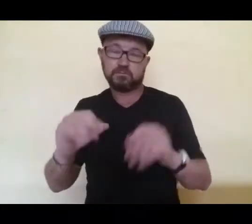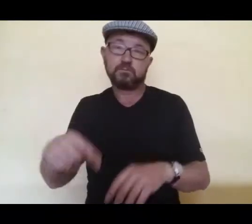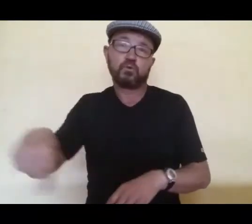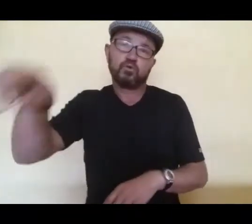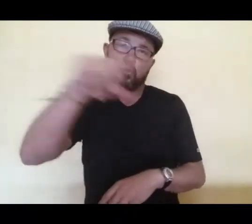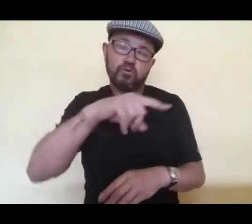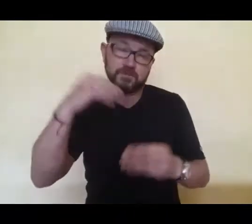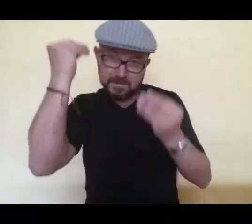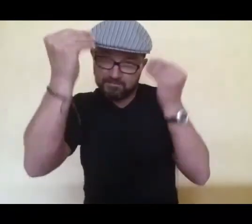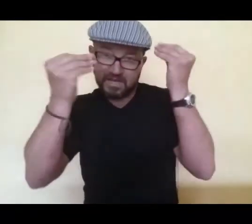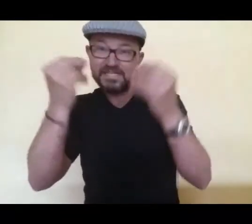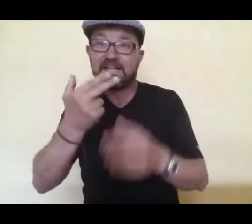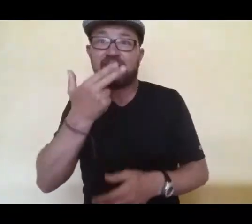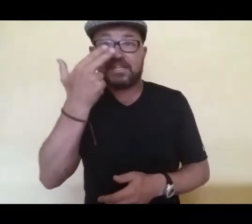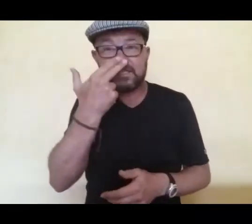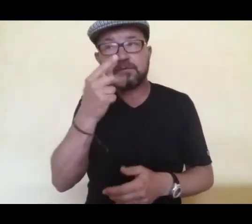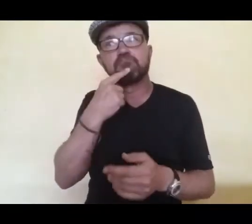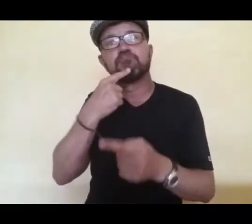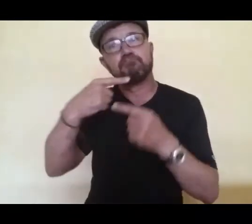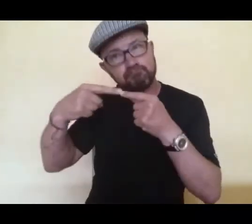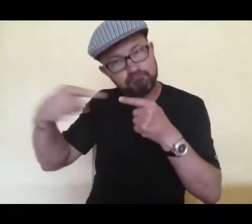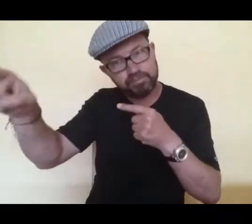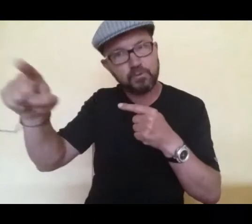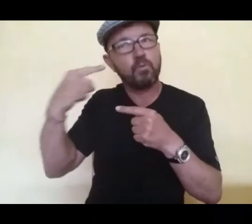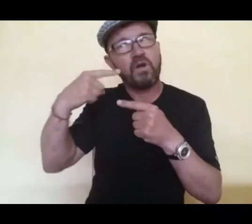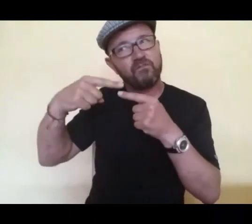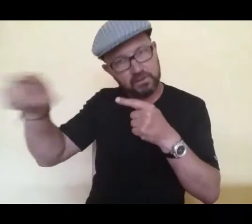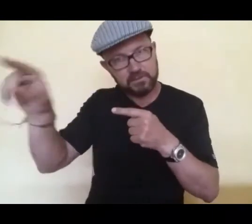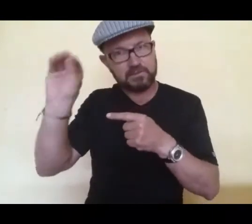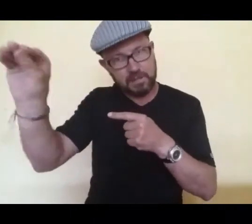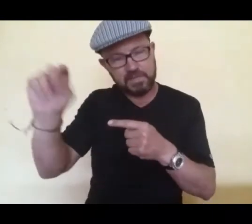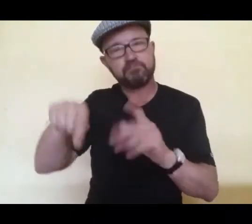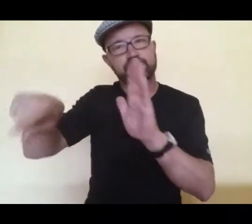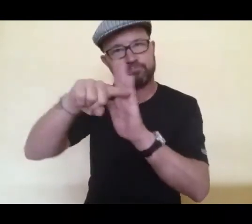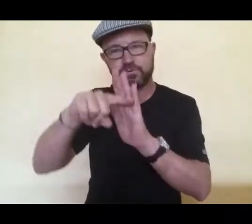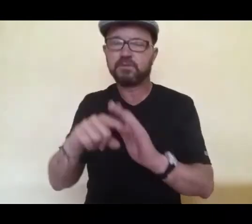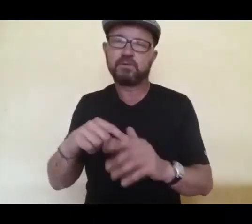relación y que por tanto la empresa pues tiene que preparar esa documentación que tiene que aportar.